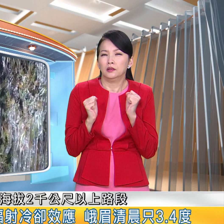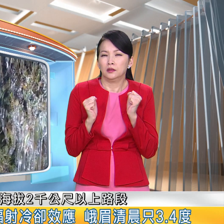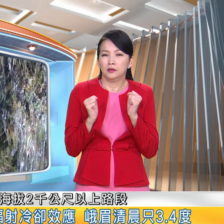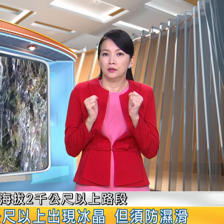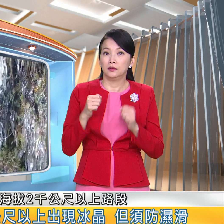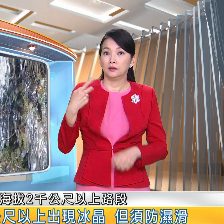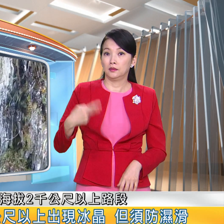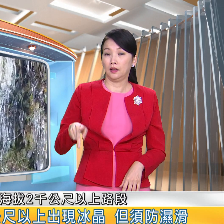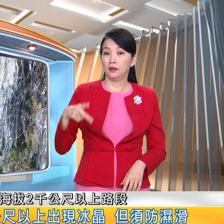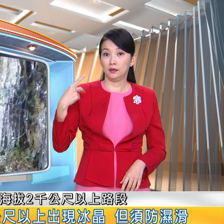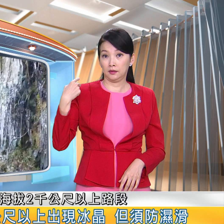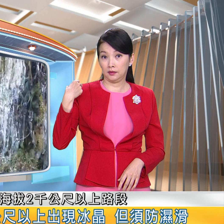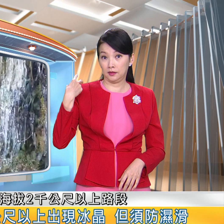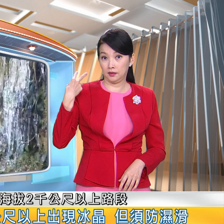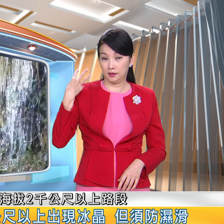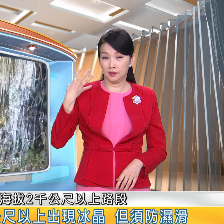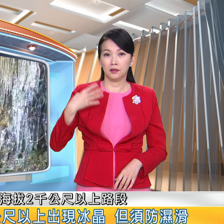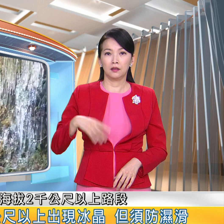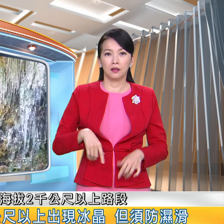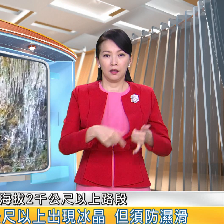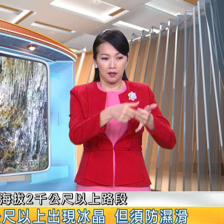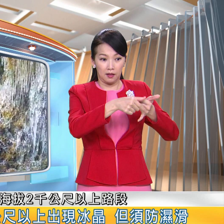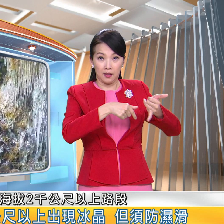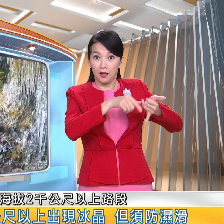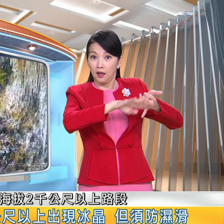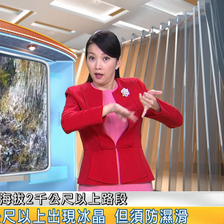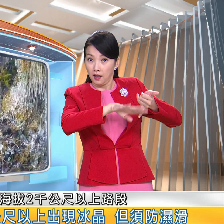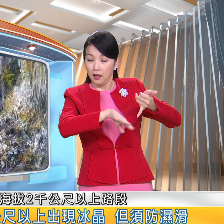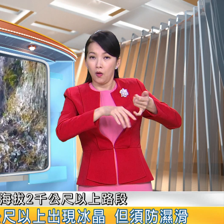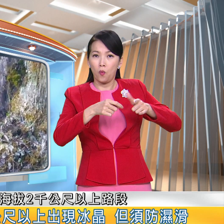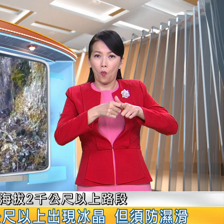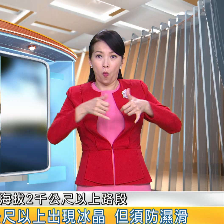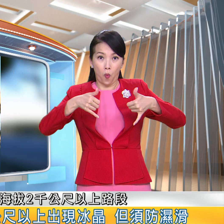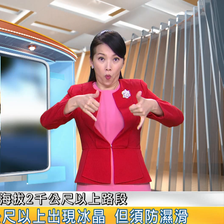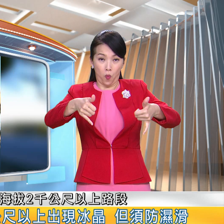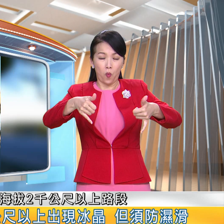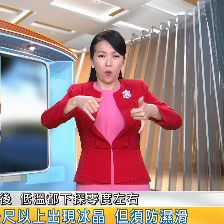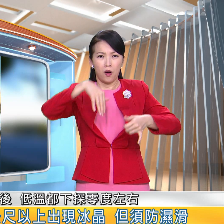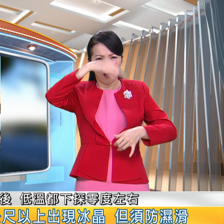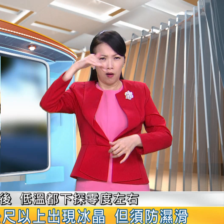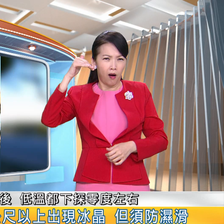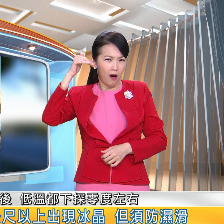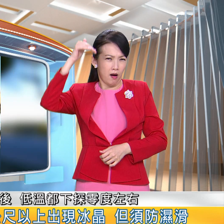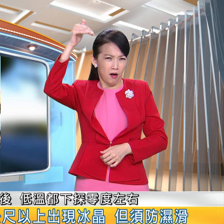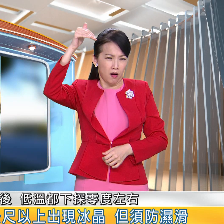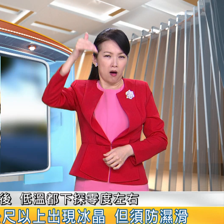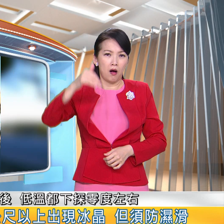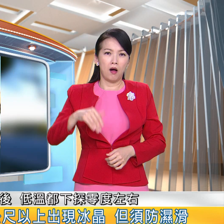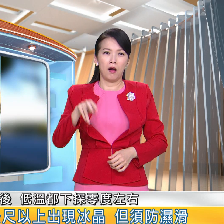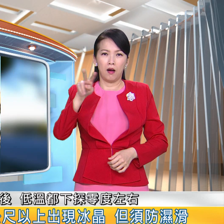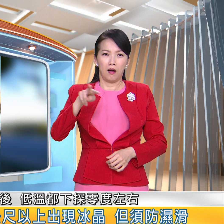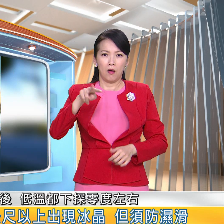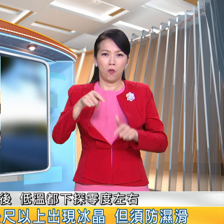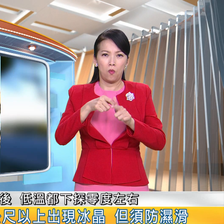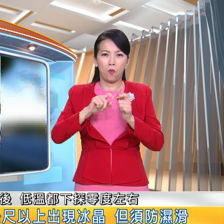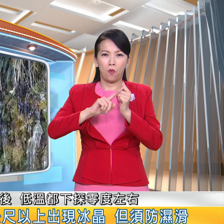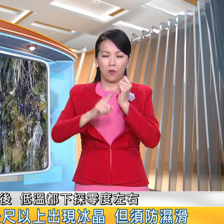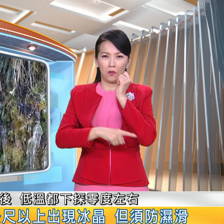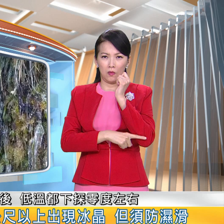而南横公路海拔2000公尺以上路段，因为连日入夜之后低温都